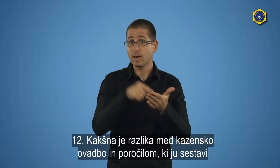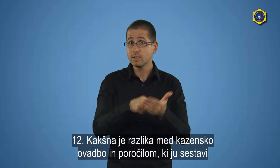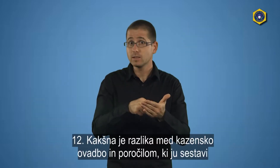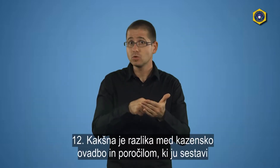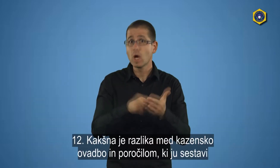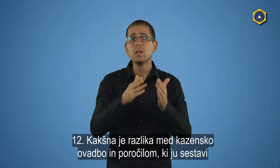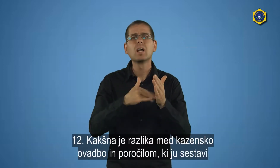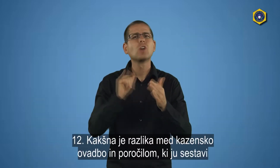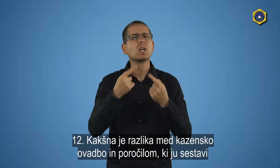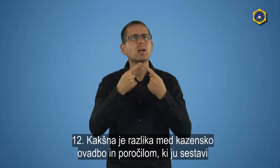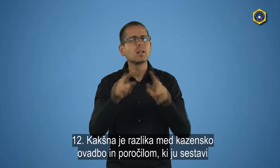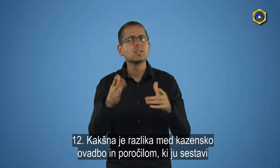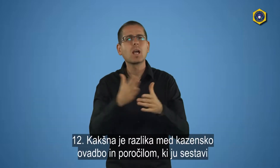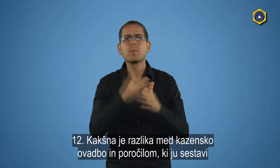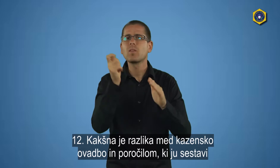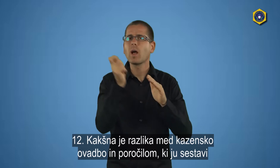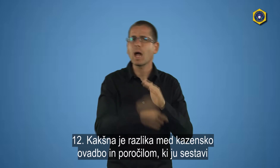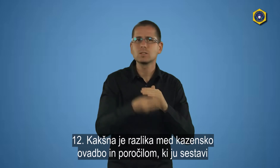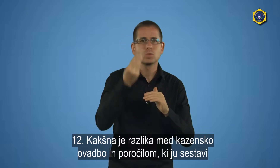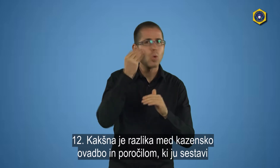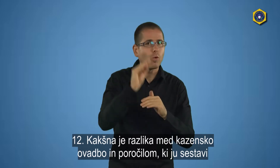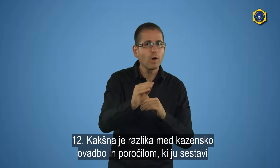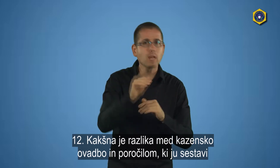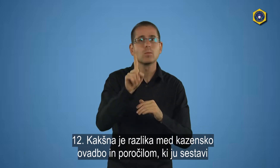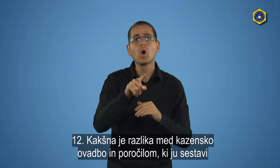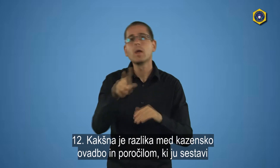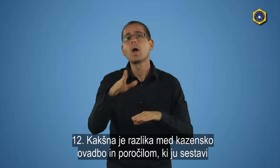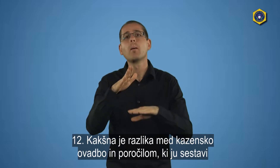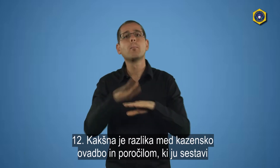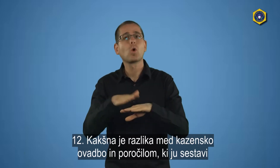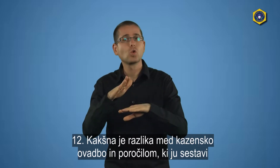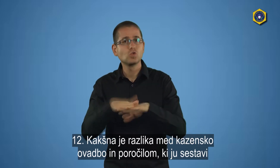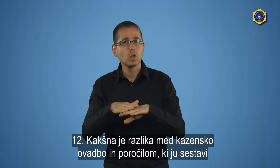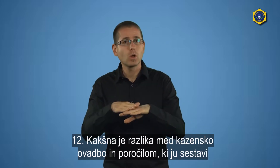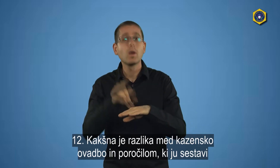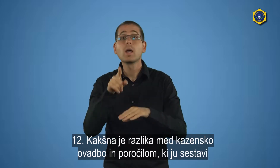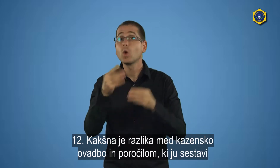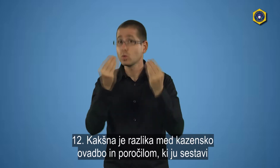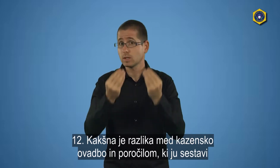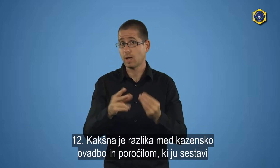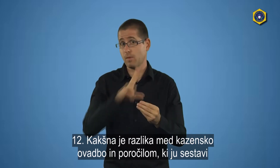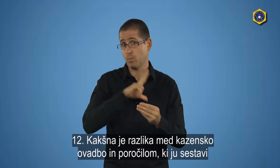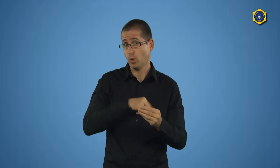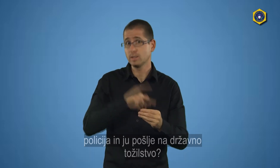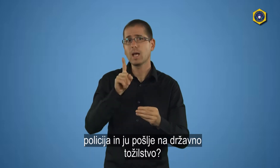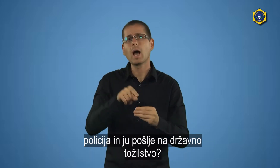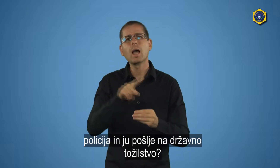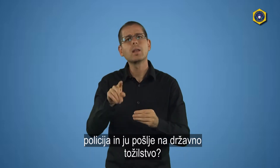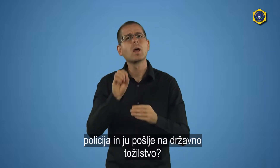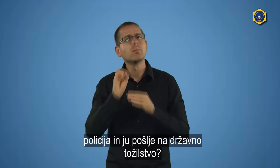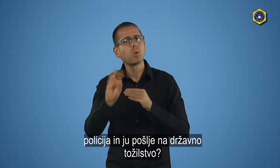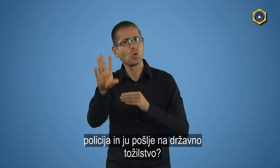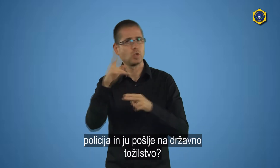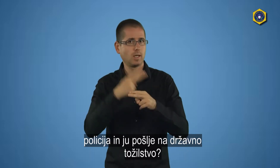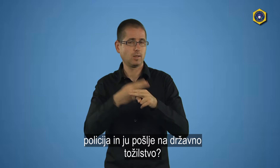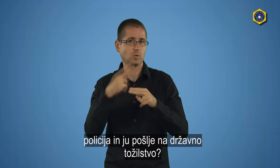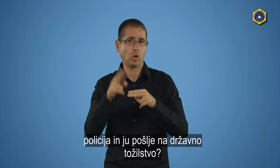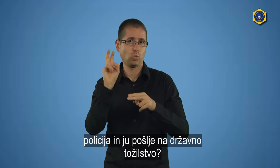12. Kakšna je razlika med kazensko ovadbo in poročilom, ki ju sestavi policija in ju pošlje na